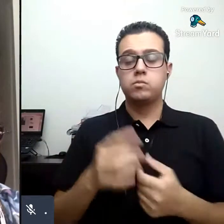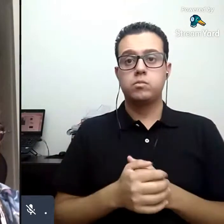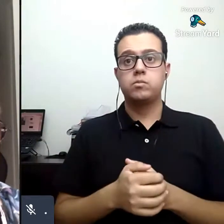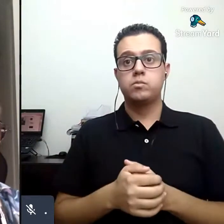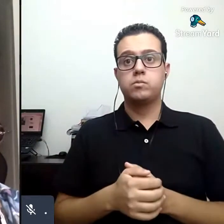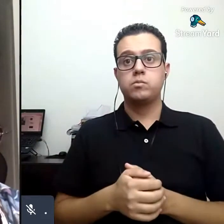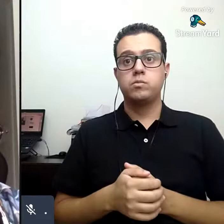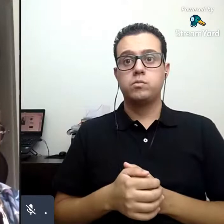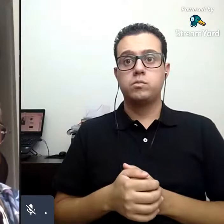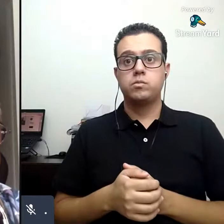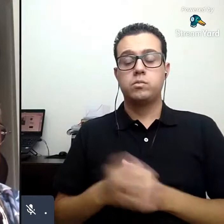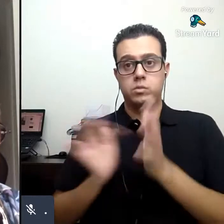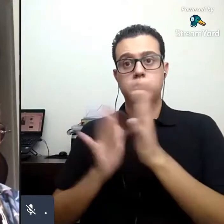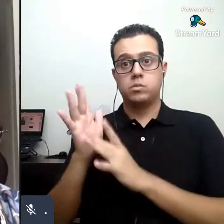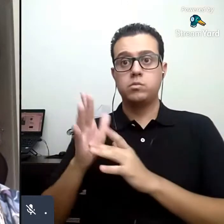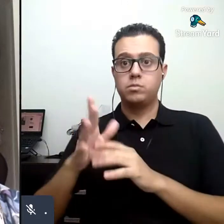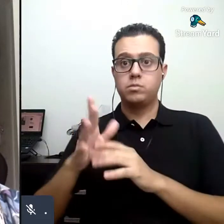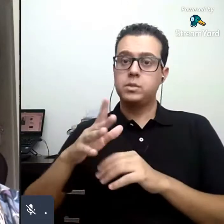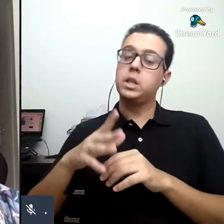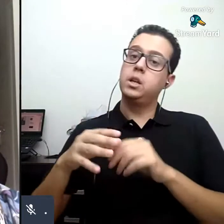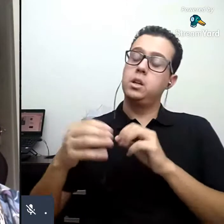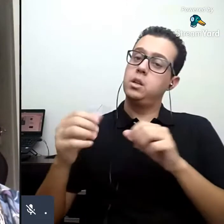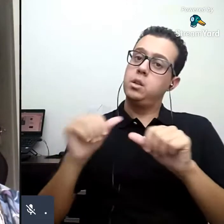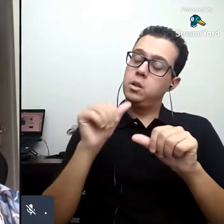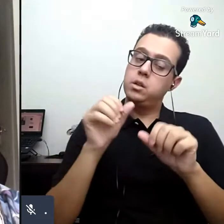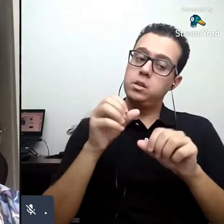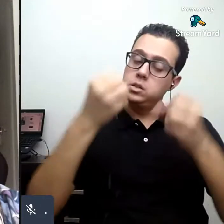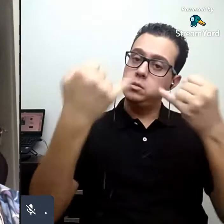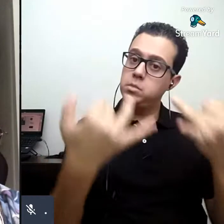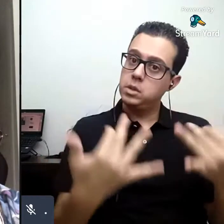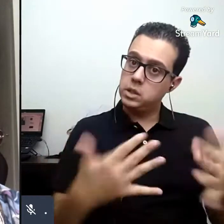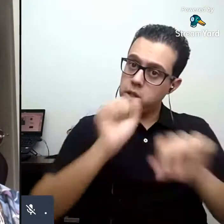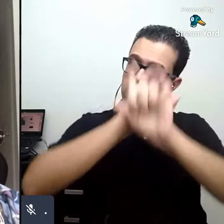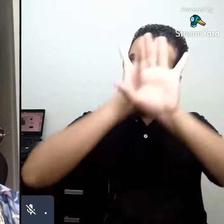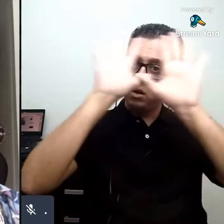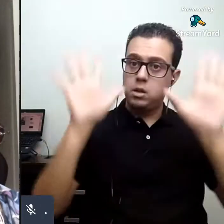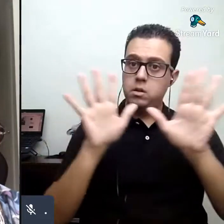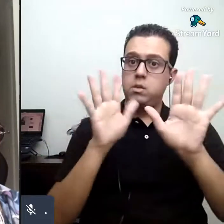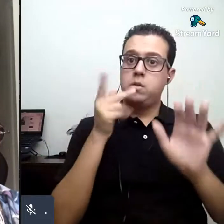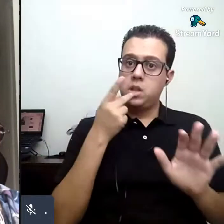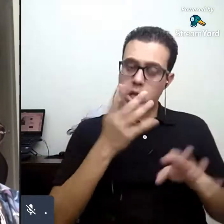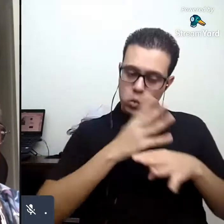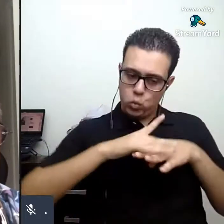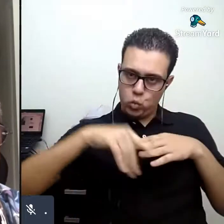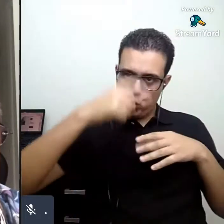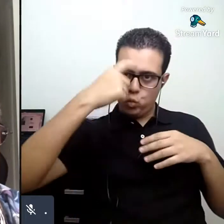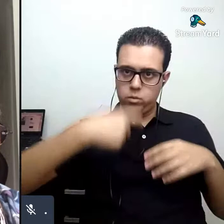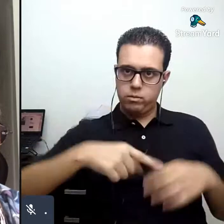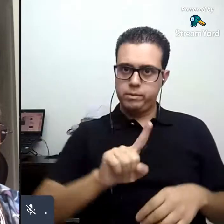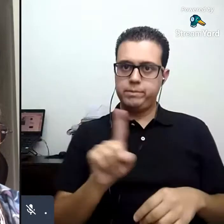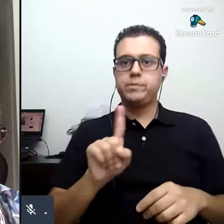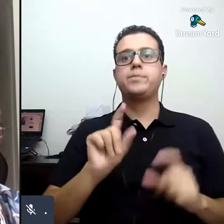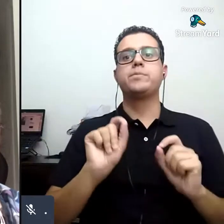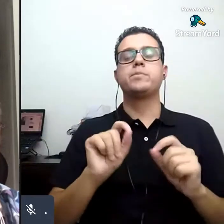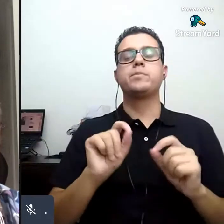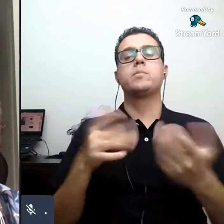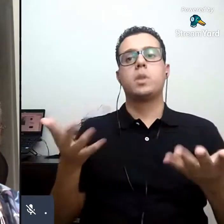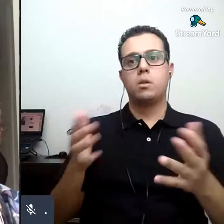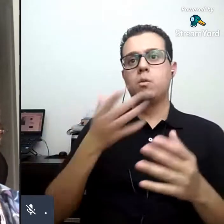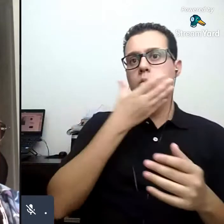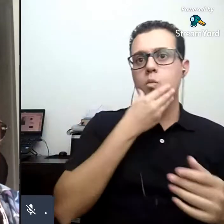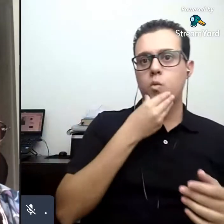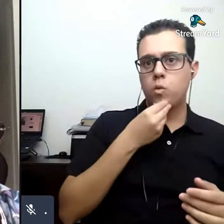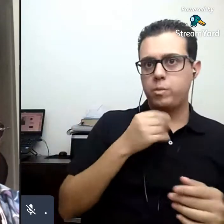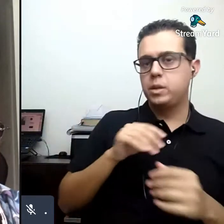o oficial do rei vai chegar para Jesus e pedir para que ele cure seu filho,